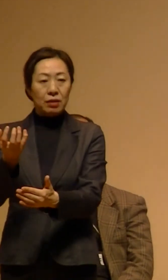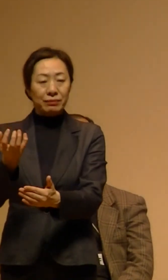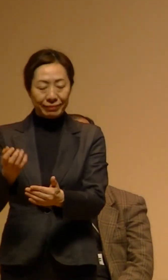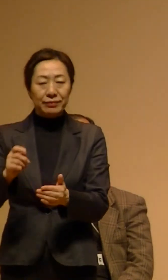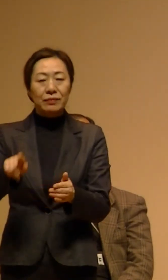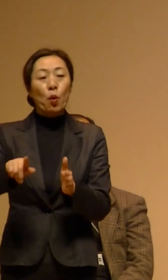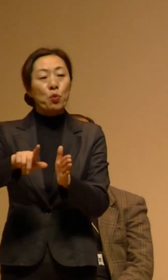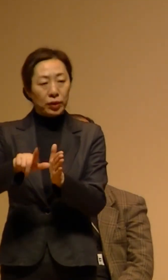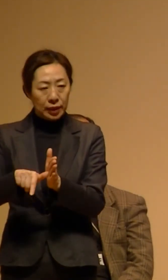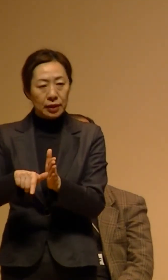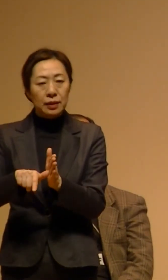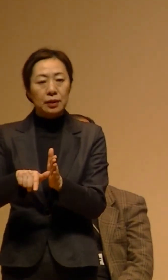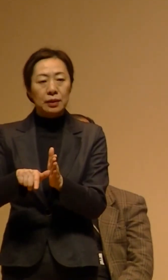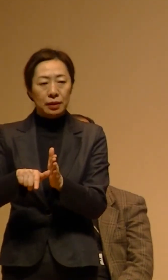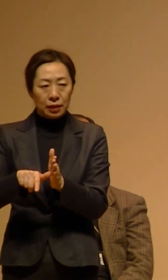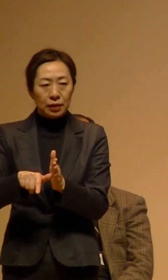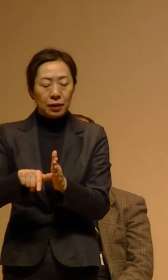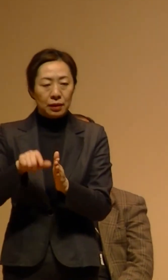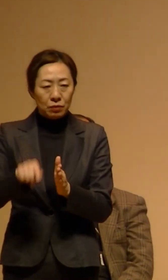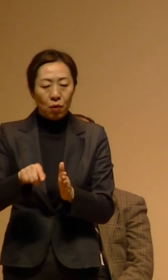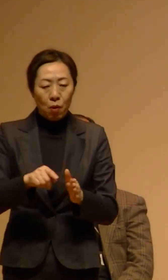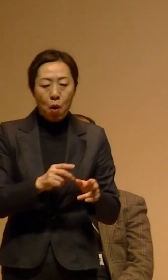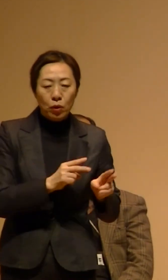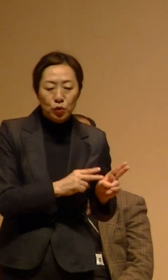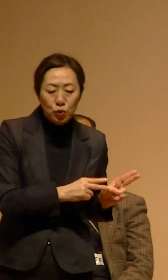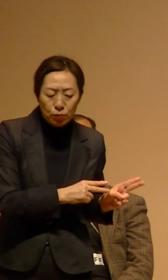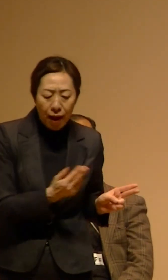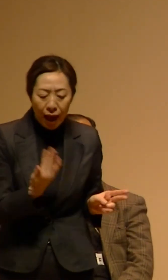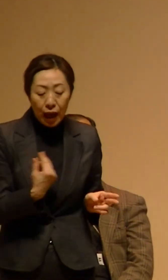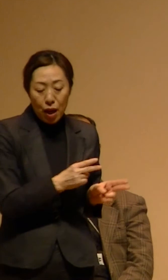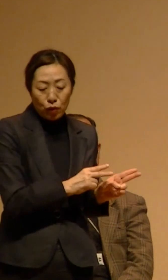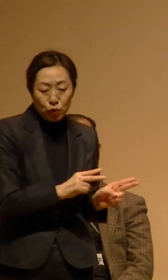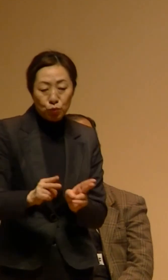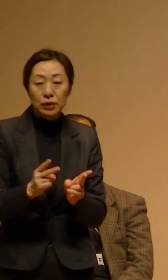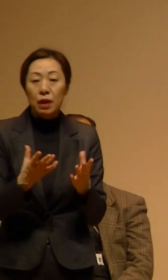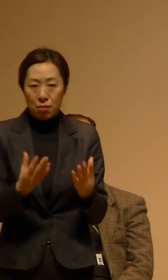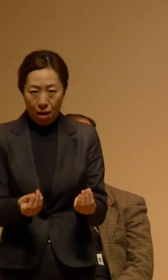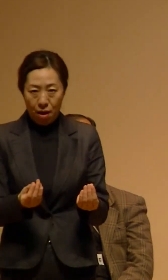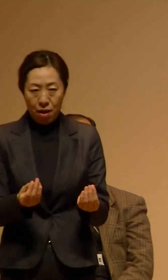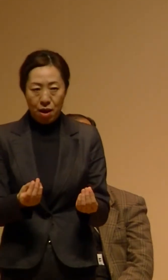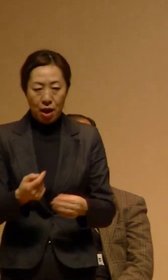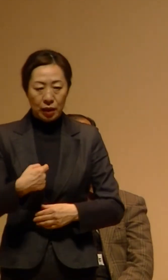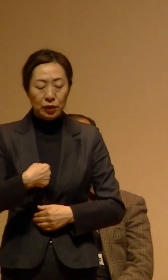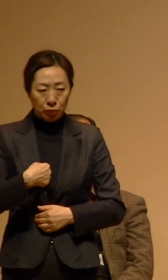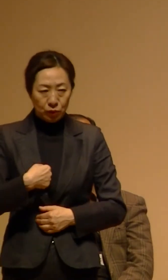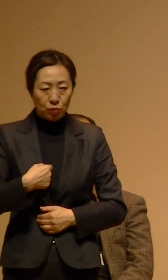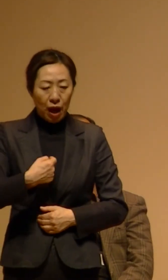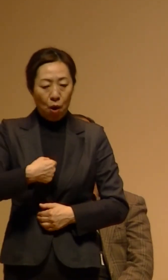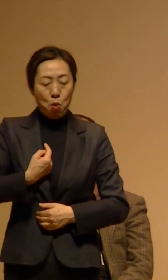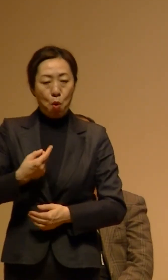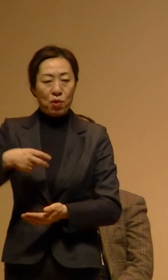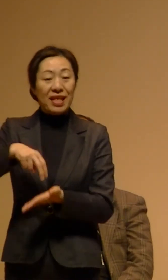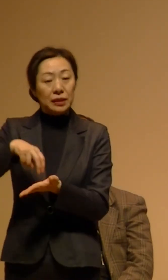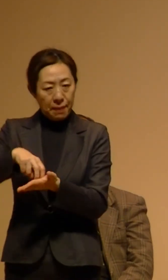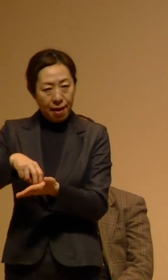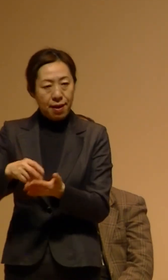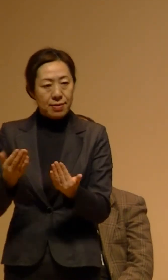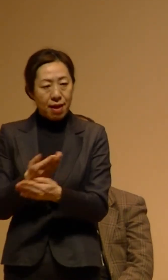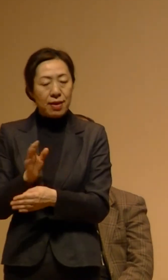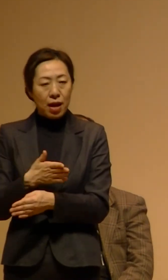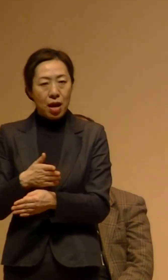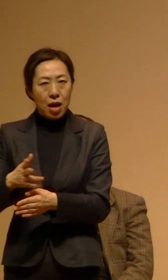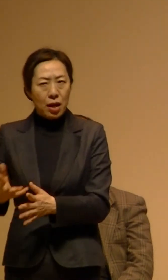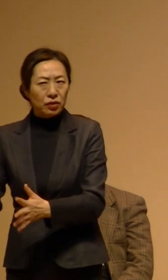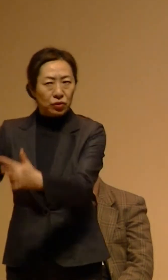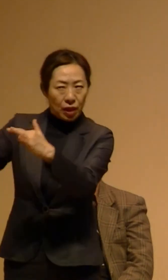この時に備えていた自分は、この立場になってから津波が来た